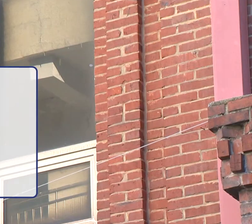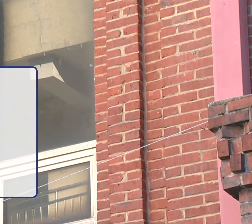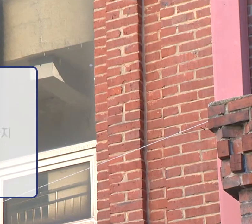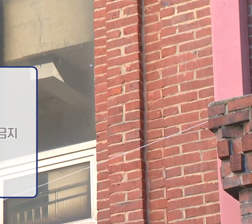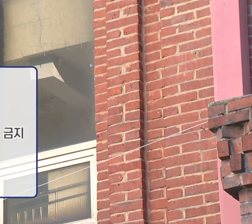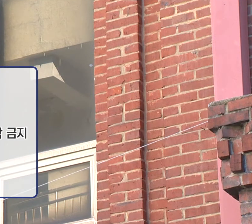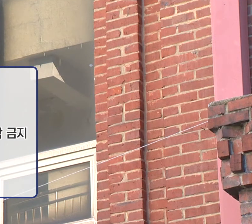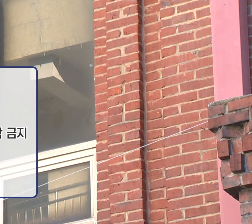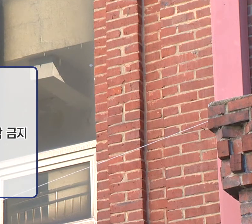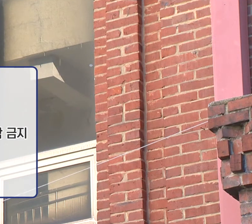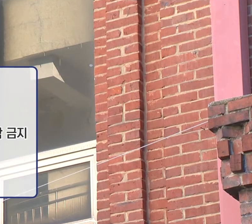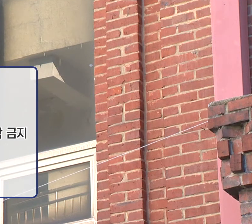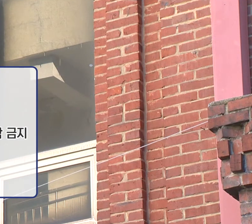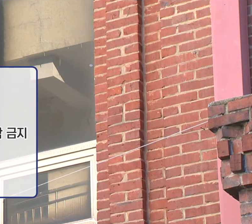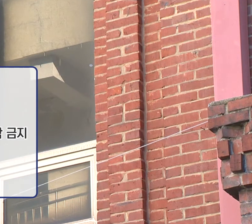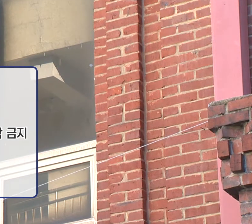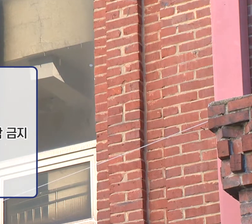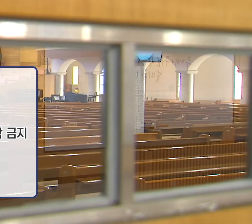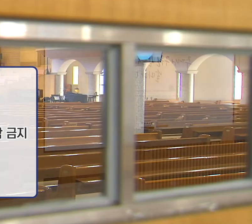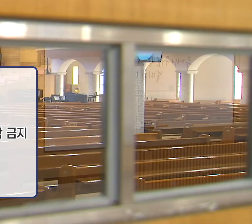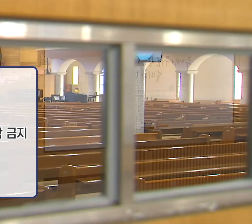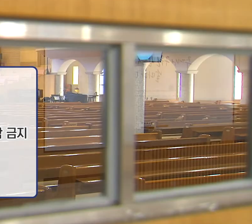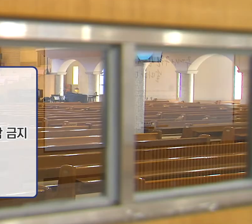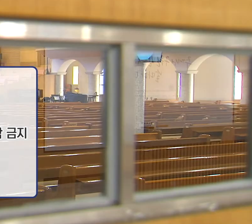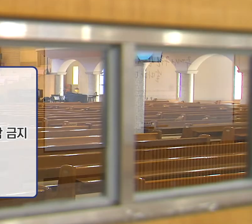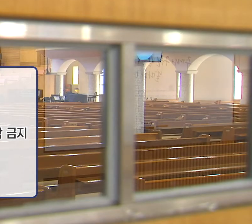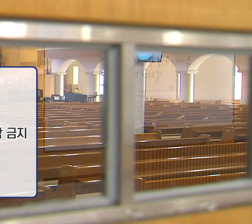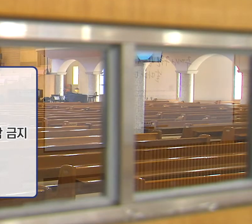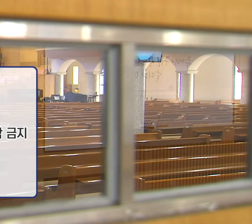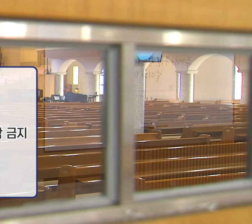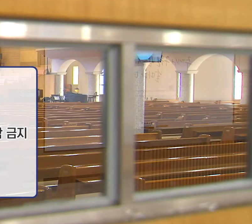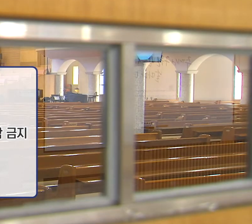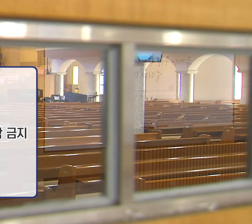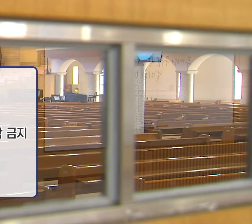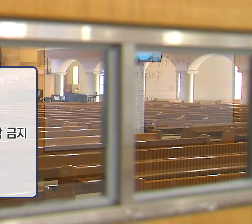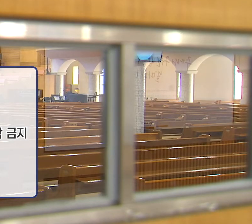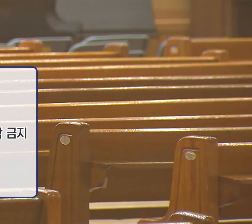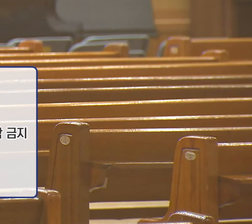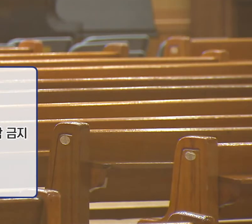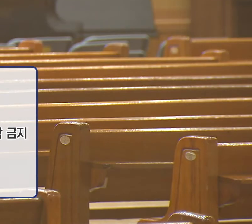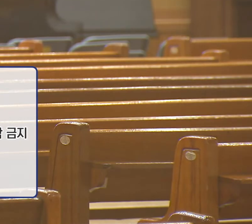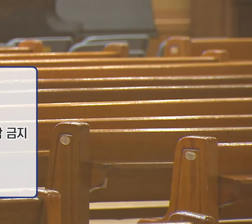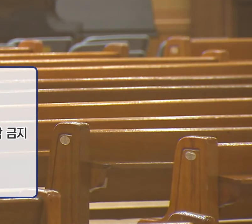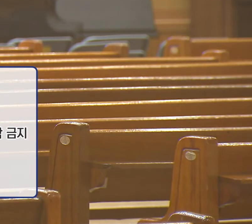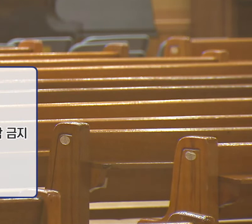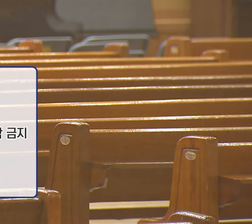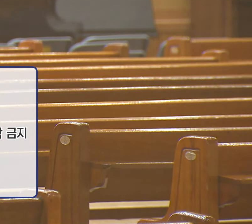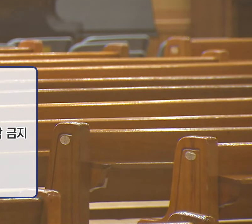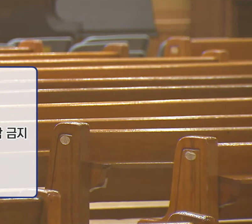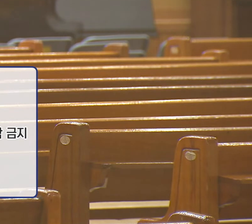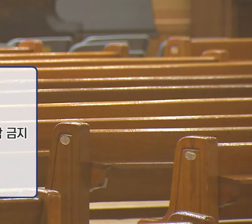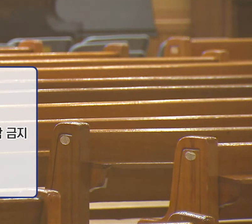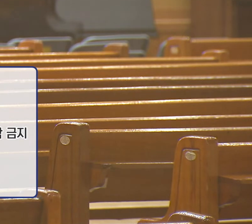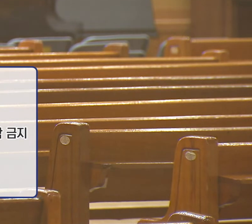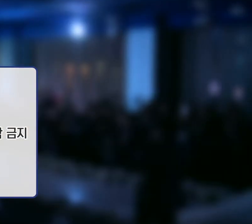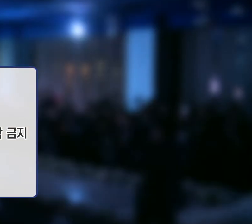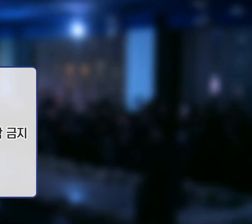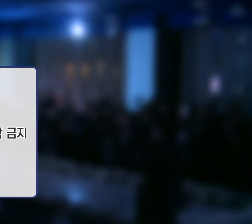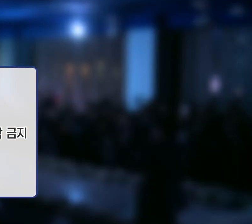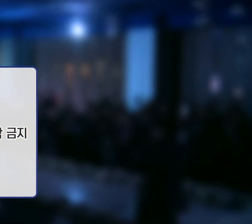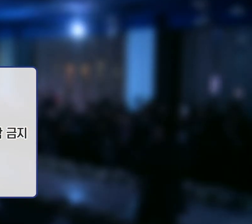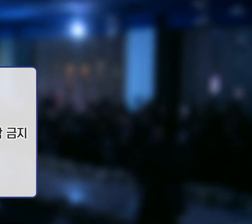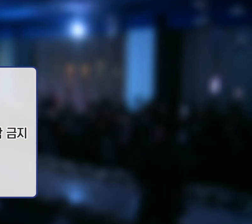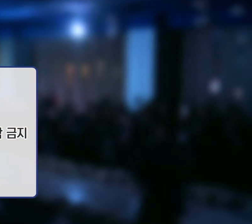20%까지 허용됐지만 4단계에서는 10%, 최대 99명까지만 수용할 수 있게 됩니다.